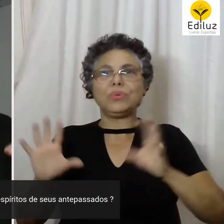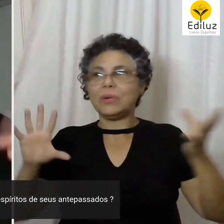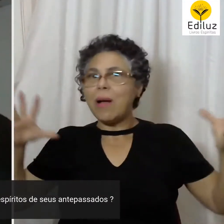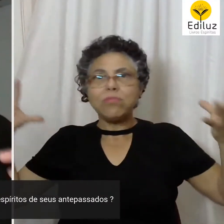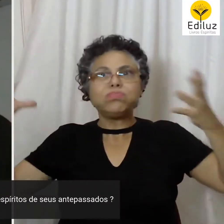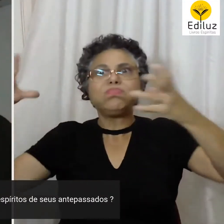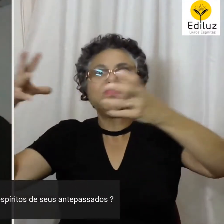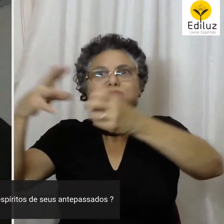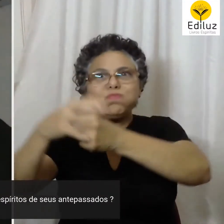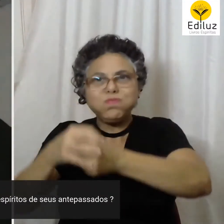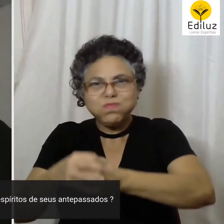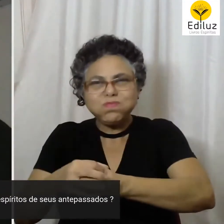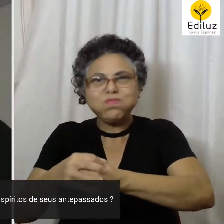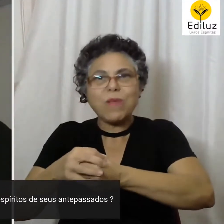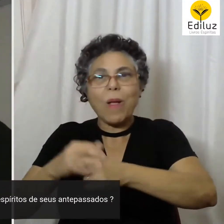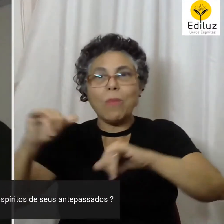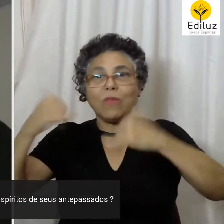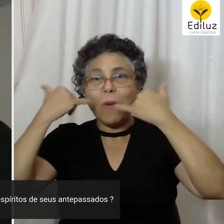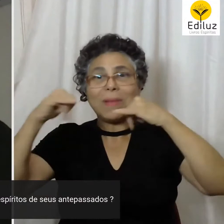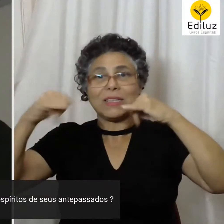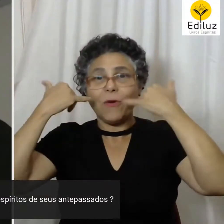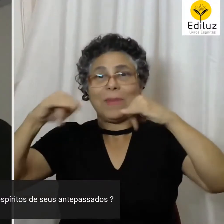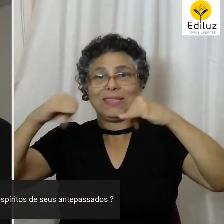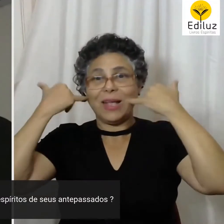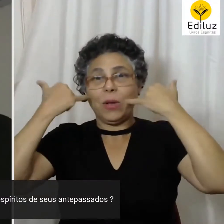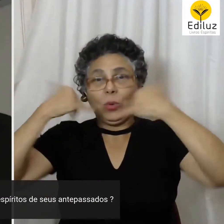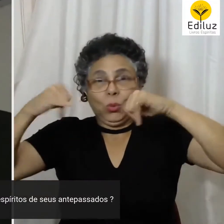veículo das informações,